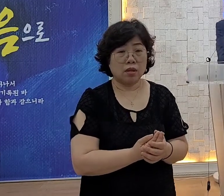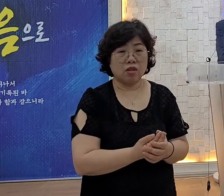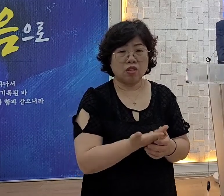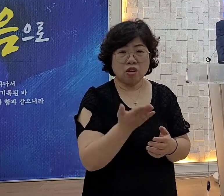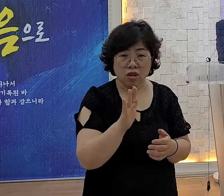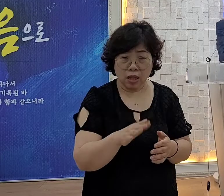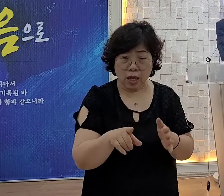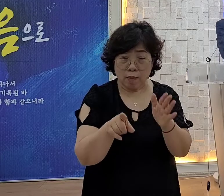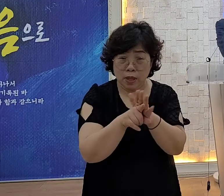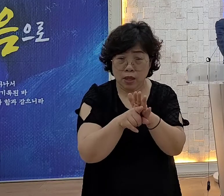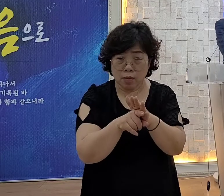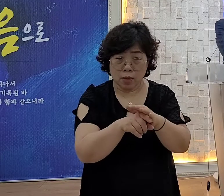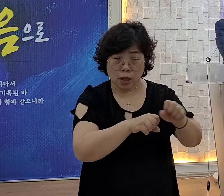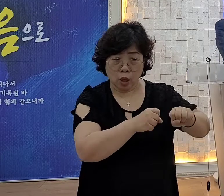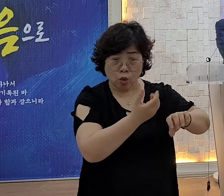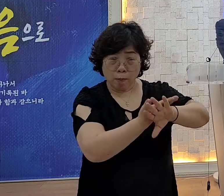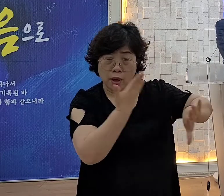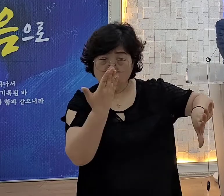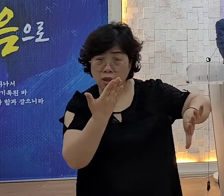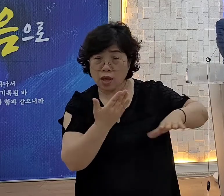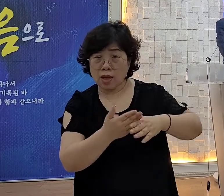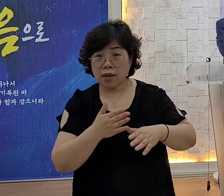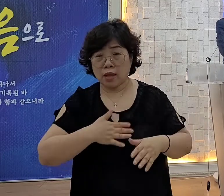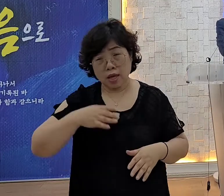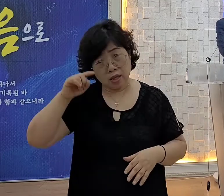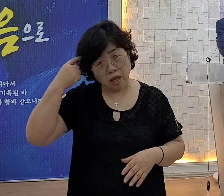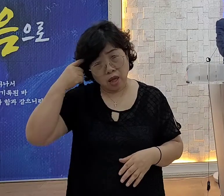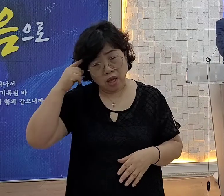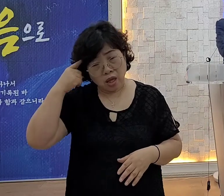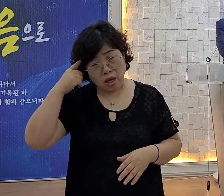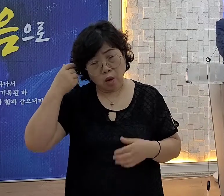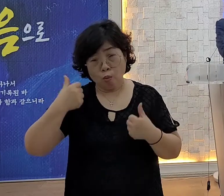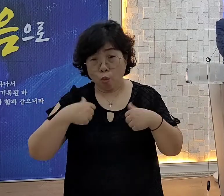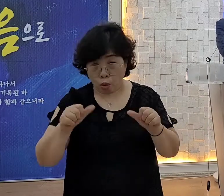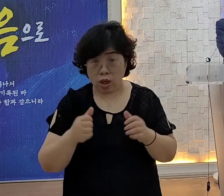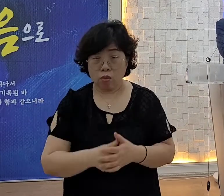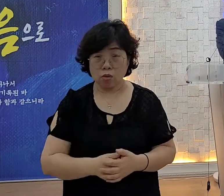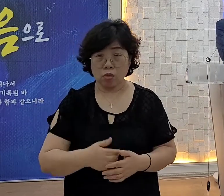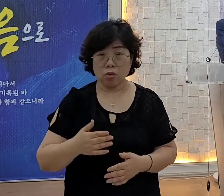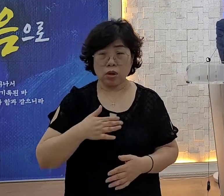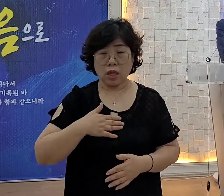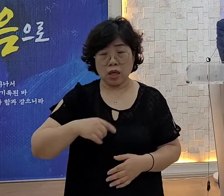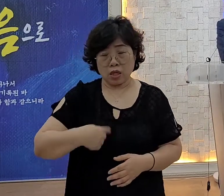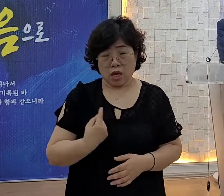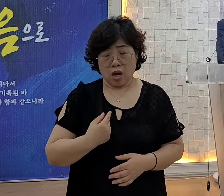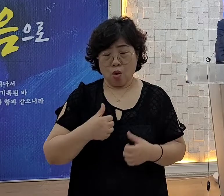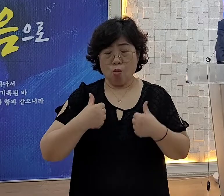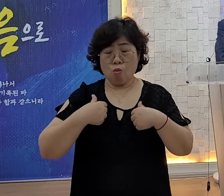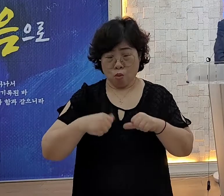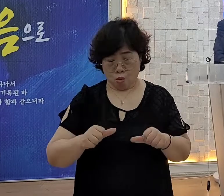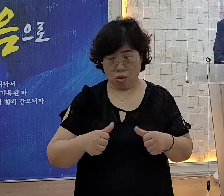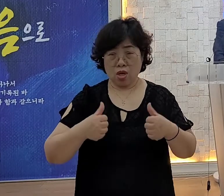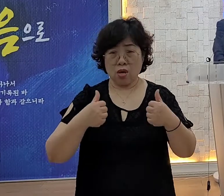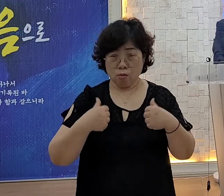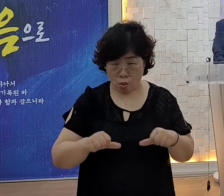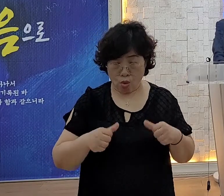반대, 내 생각을 포기하고 내 자아를 포기해야 하기 때문에 참